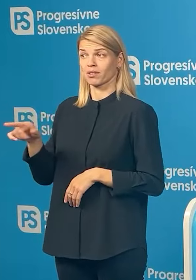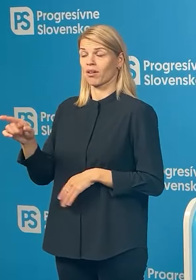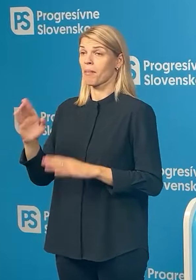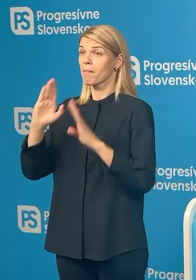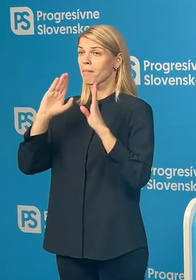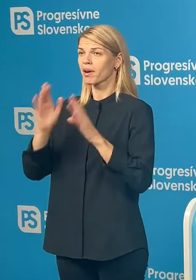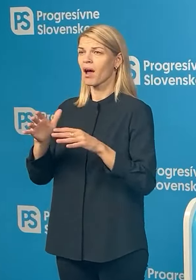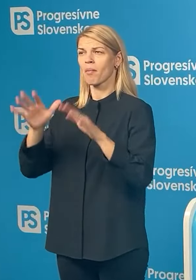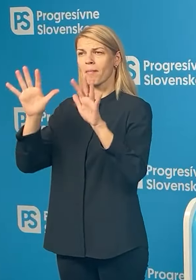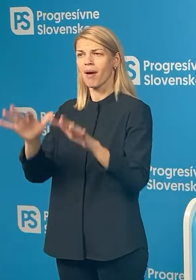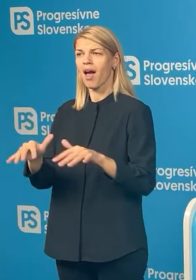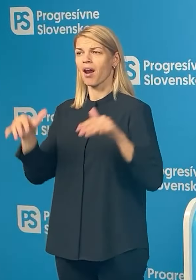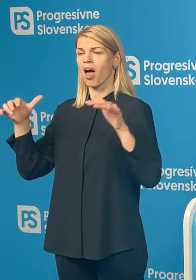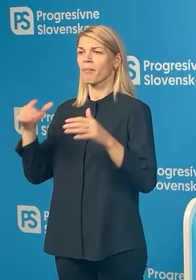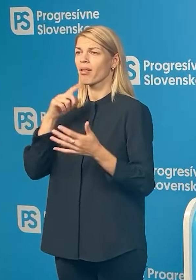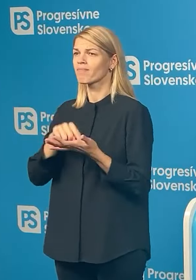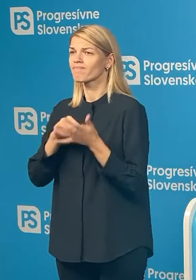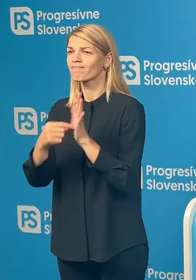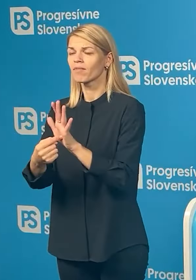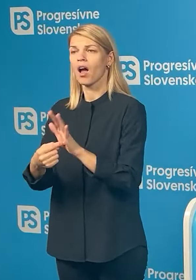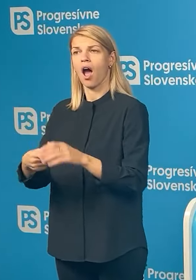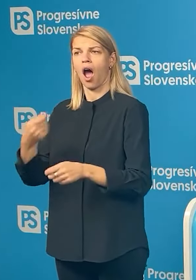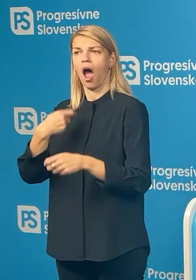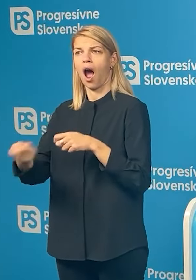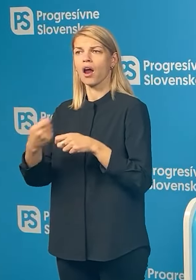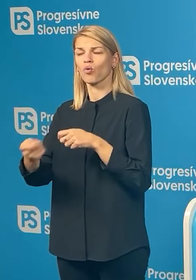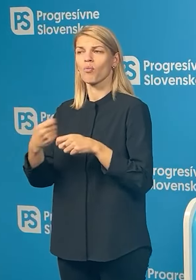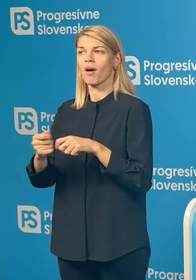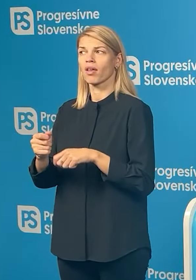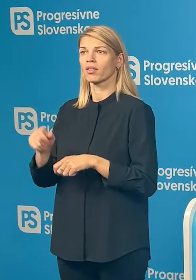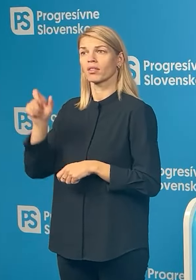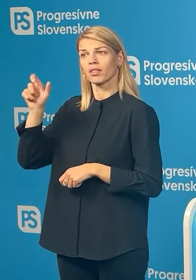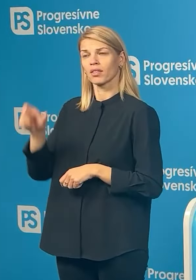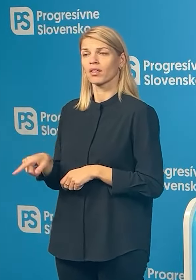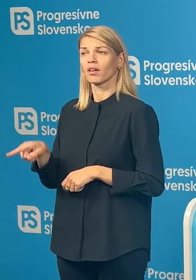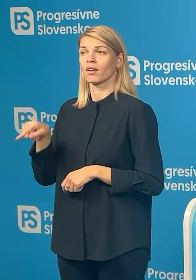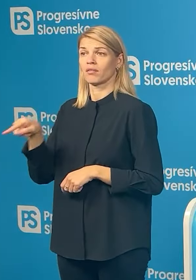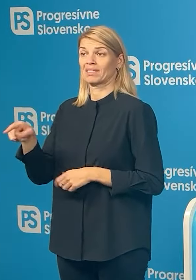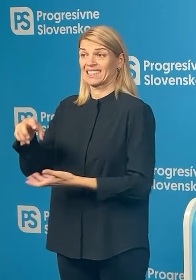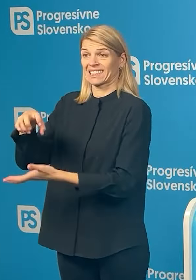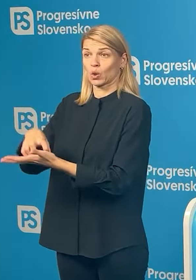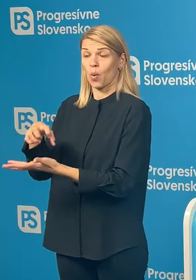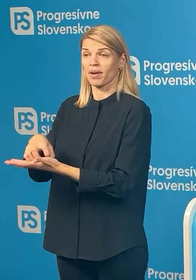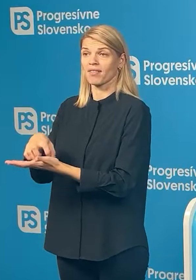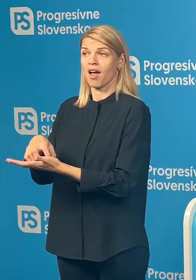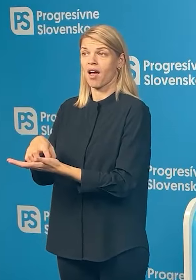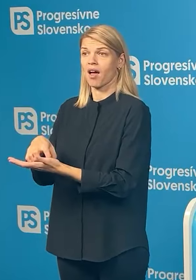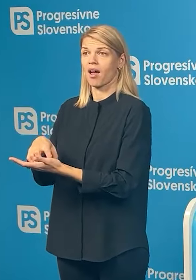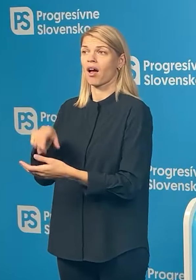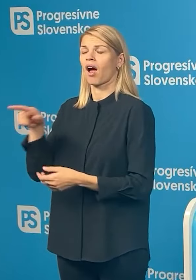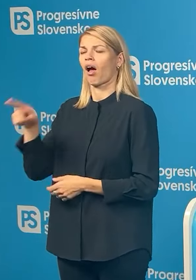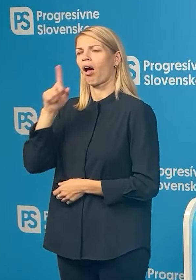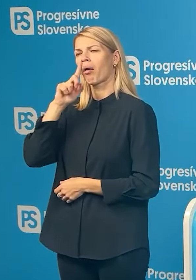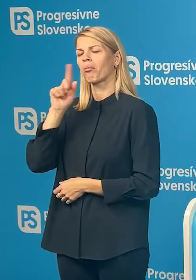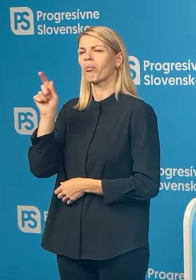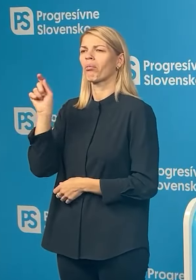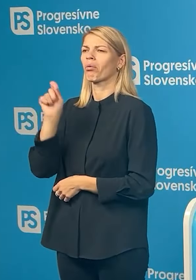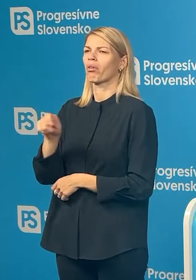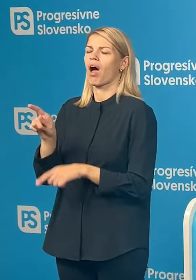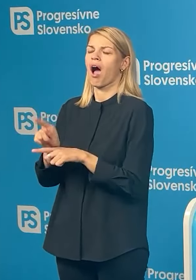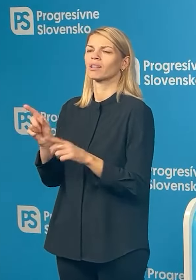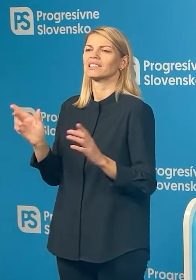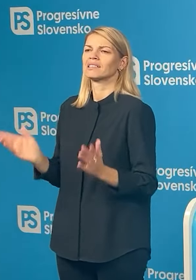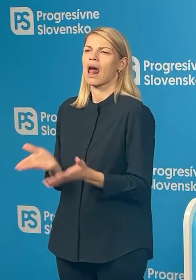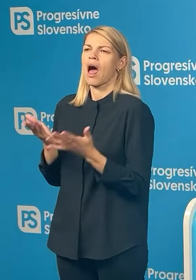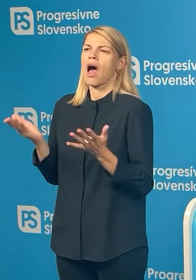pléne parlamentu používal argumentáciu jednej konkrétnej záujmovej skupiny, keď bagatelizoval zistenia